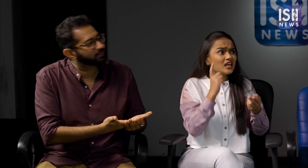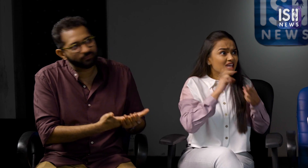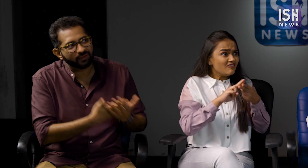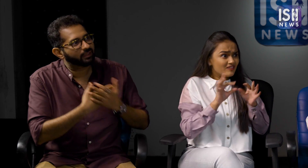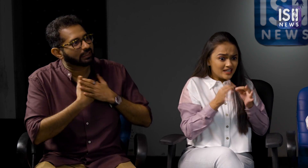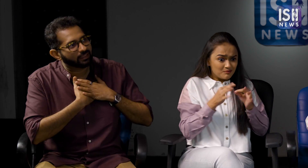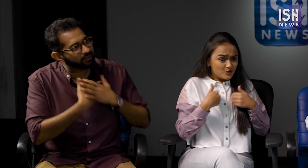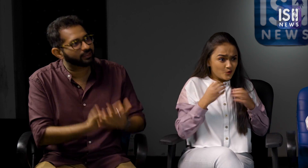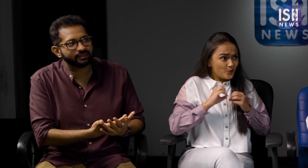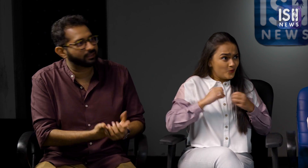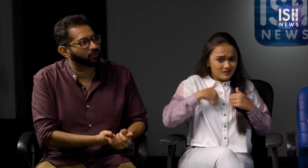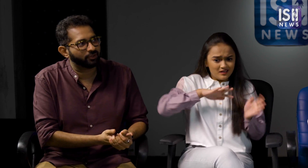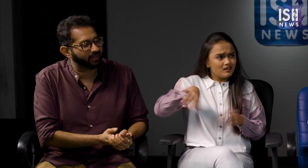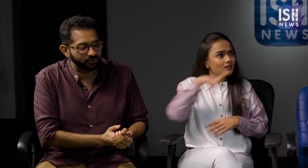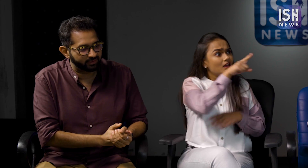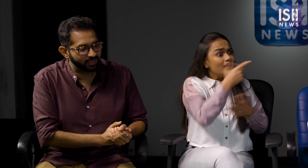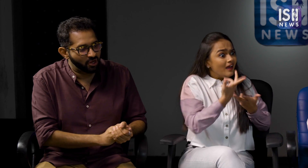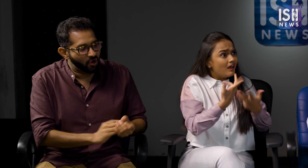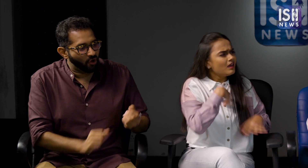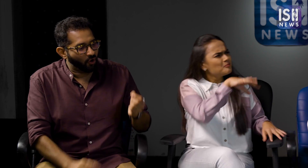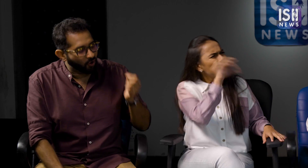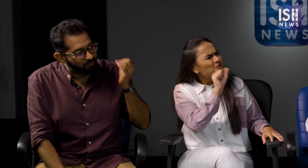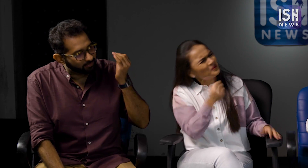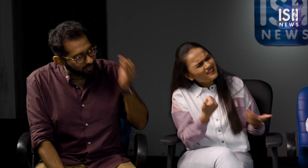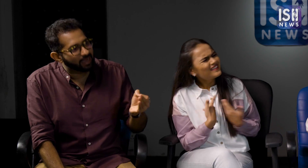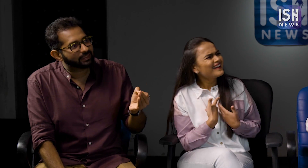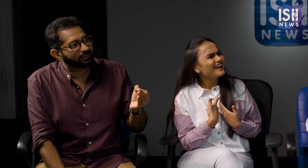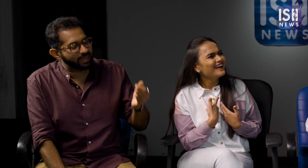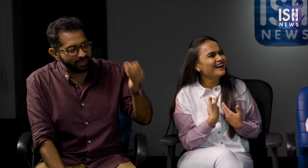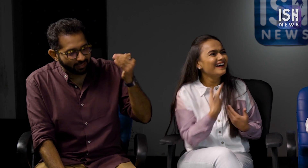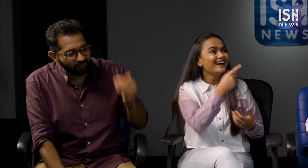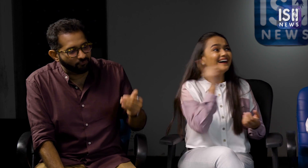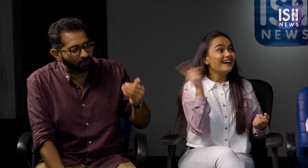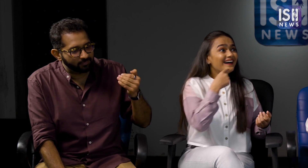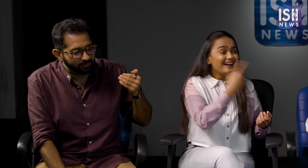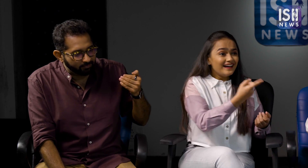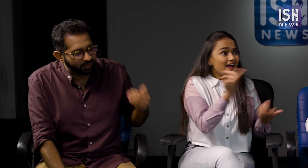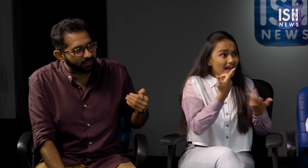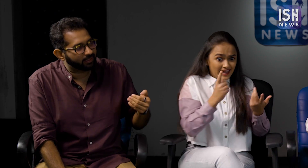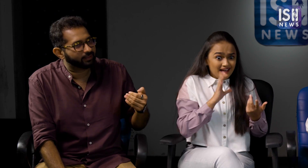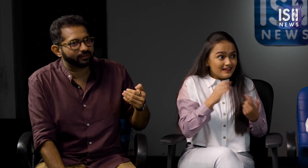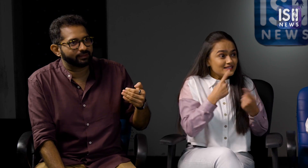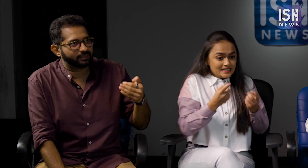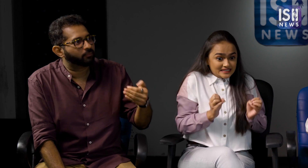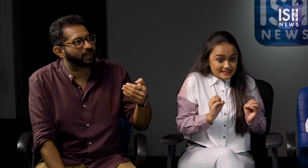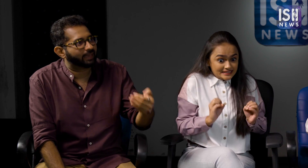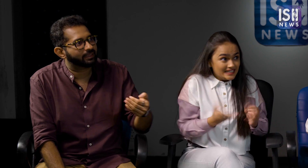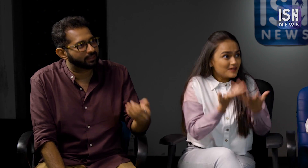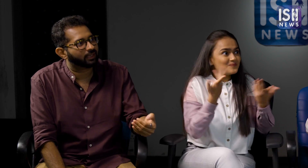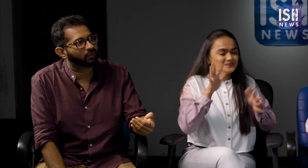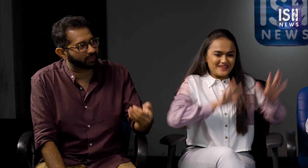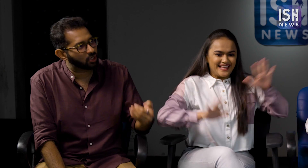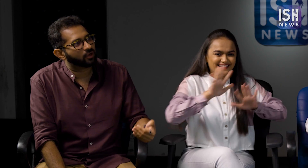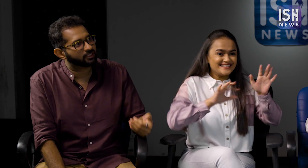an interpreter, we will clearly understand what you are trying to say. और कहा जाता है right from the beginning, जब कोई